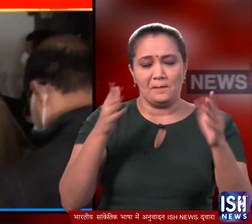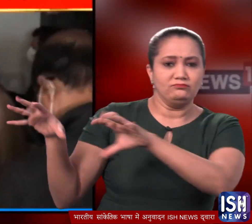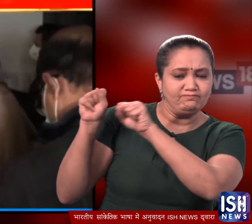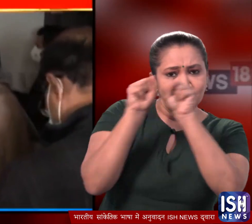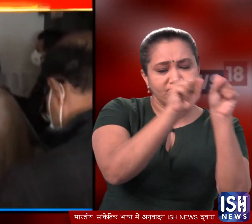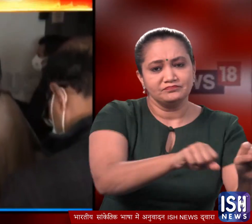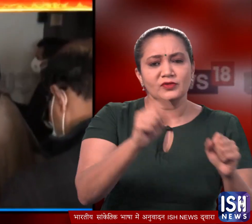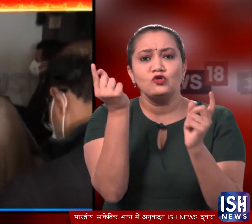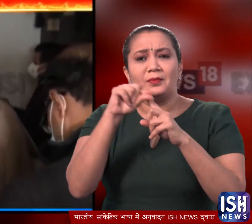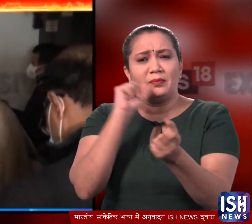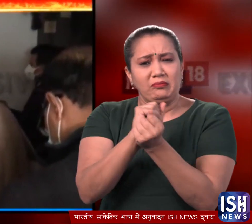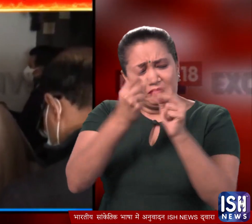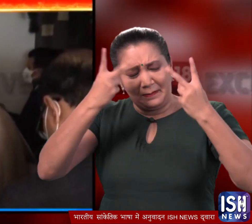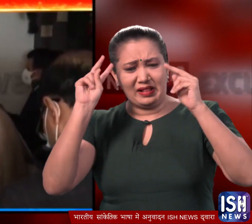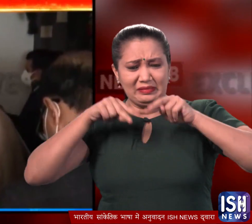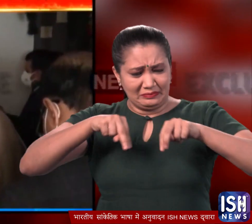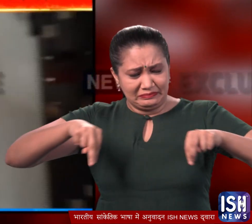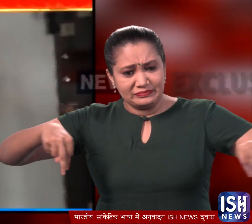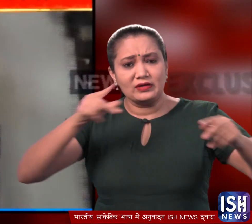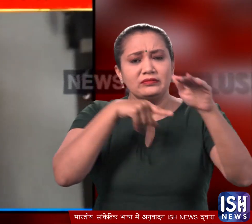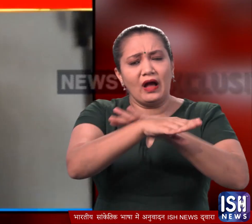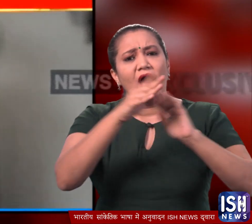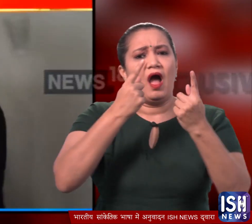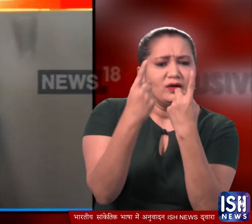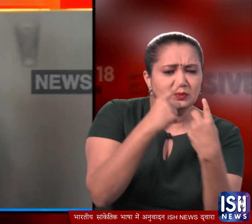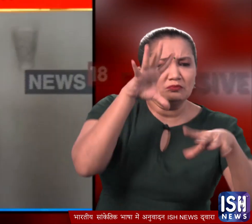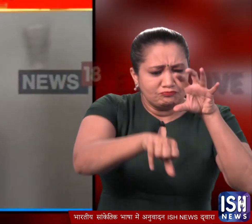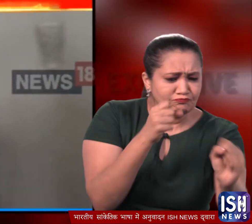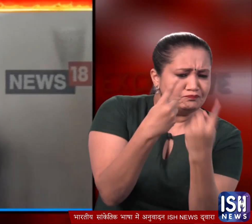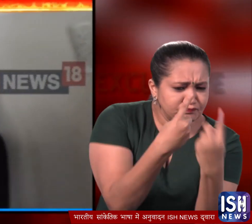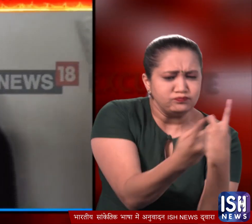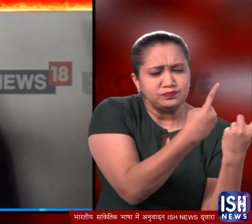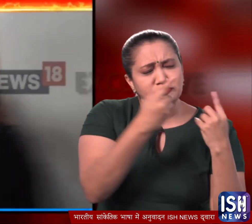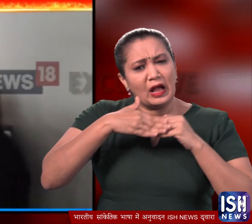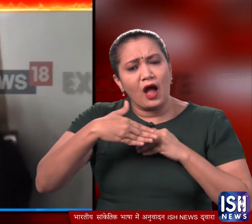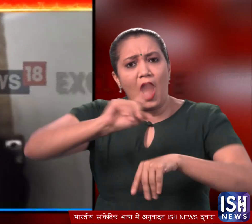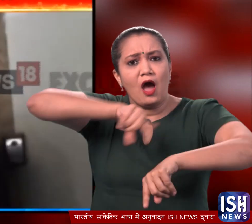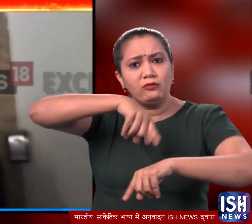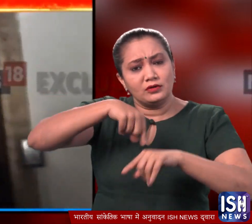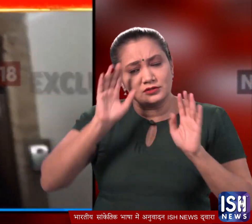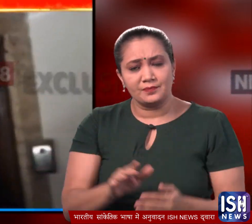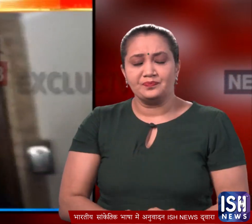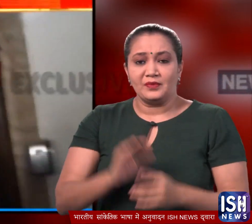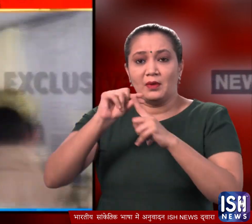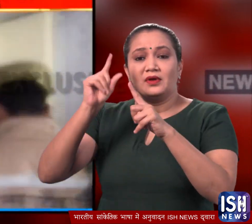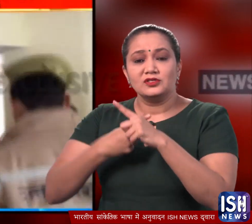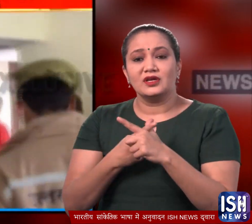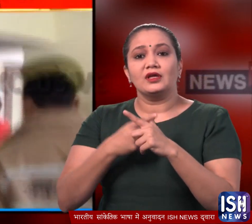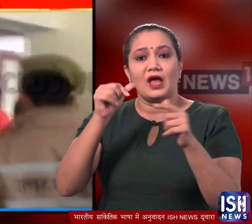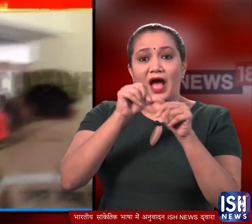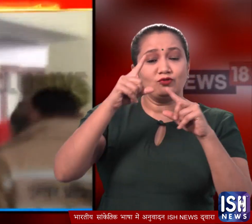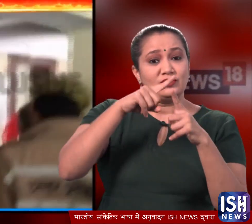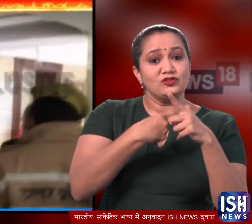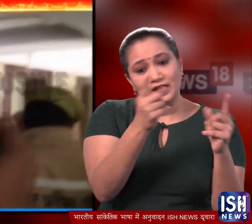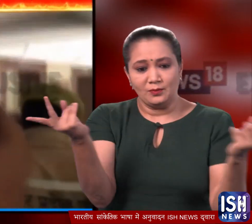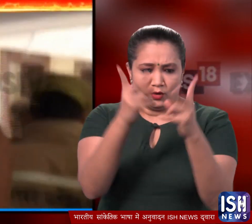गई। अंदर काफी देर तक जांच और छापेमारी चलती रही। माना जा रहा है कि पंपी जैन को उनके भाई अतुल जैन के सामने बिठाकर पूछताछ की गई, जिसके बाद